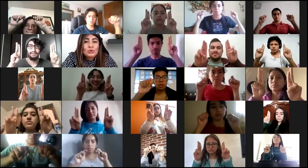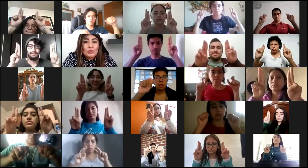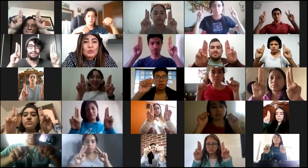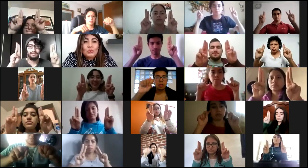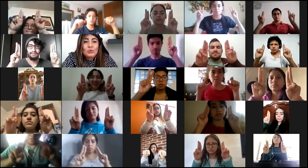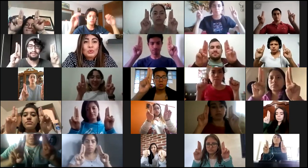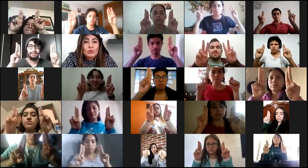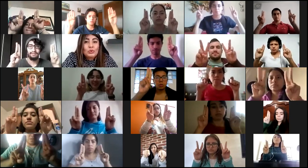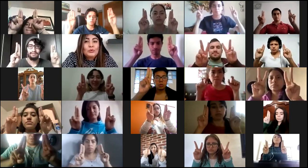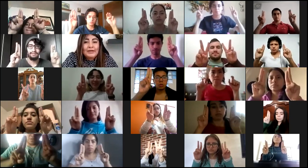U. U. U. V.